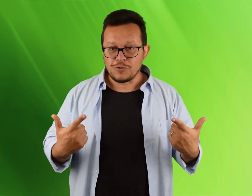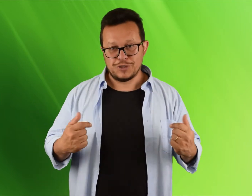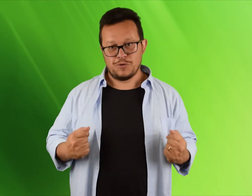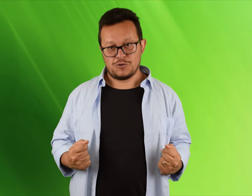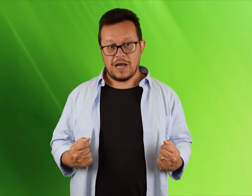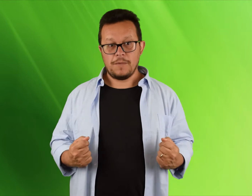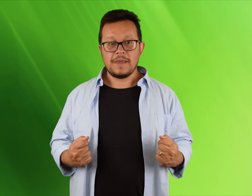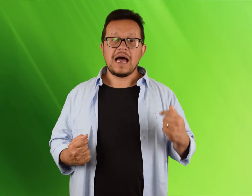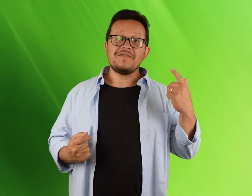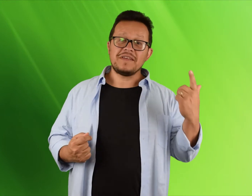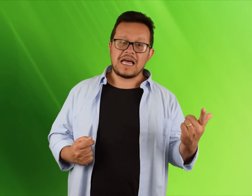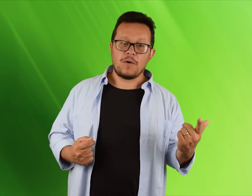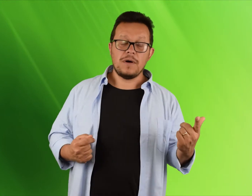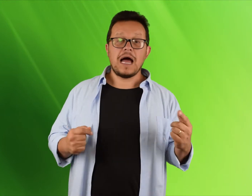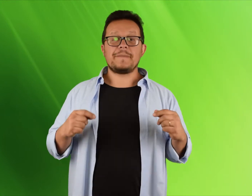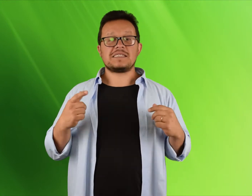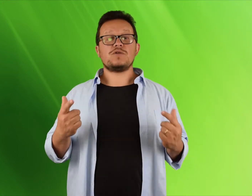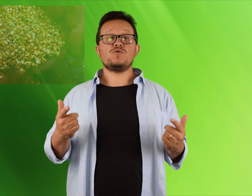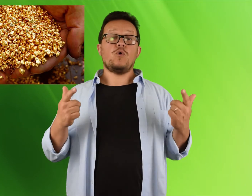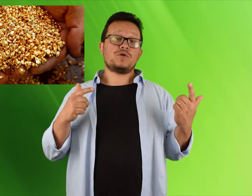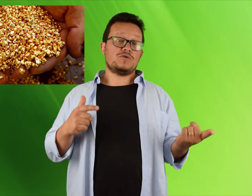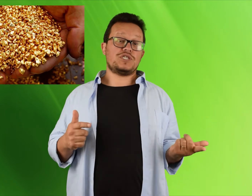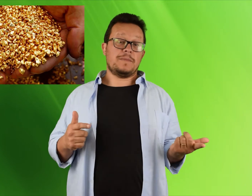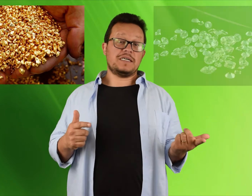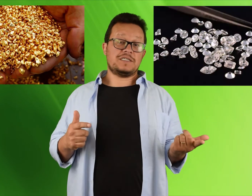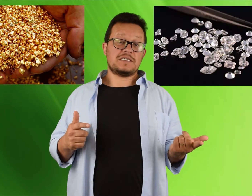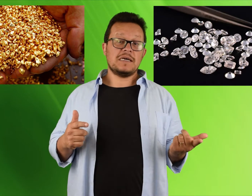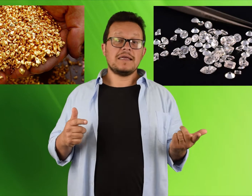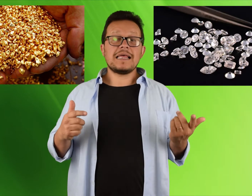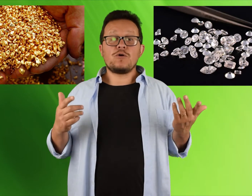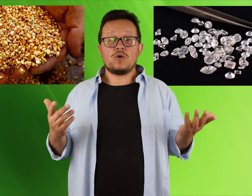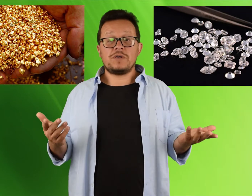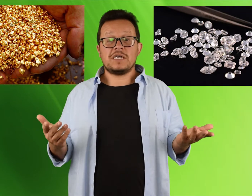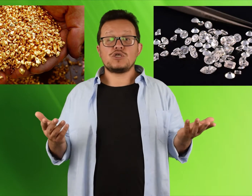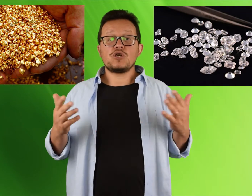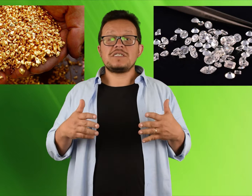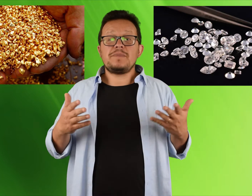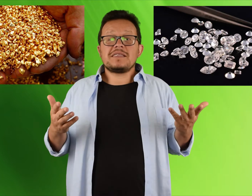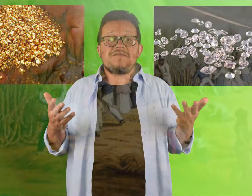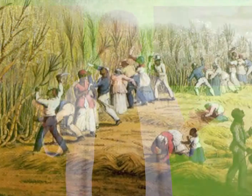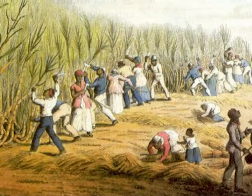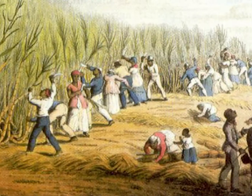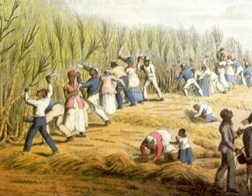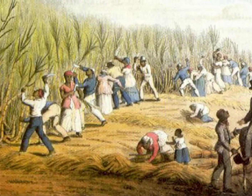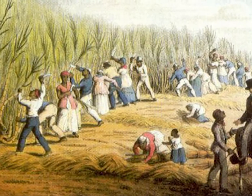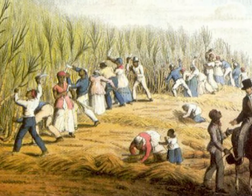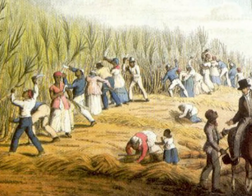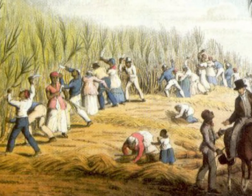de Portugal. Afinal, apesar do ouro e dos diamantes, na colônia só se plantava açúcar e alguns